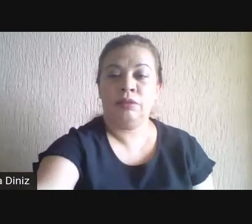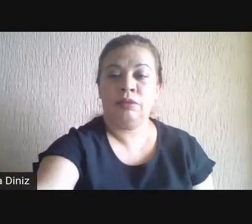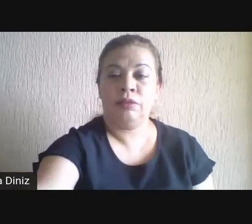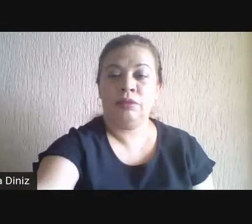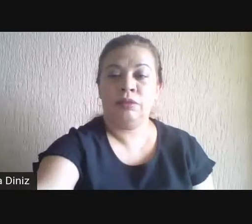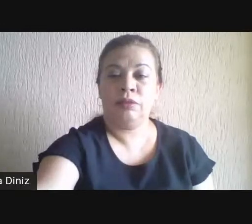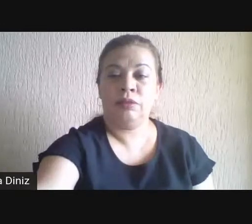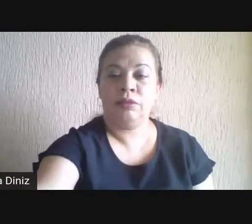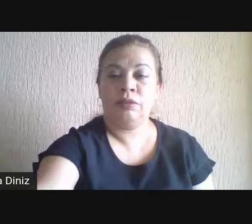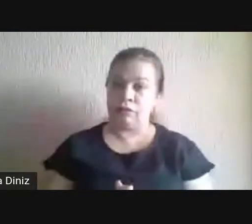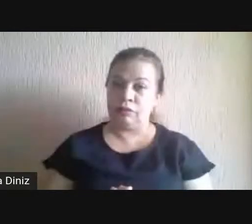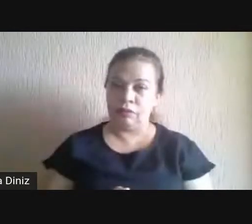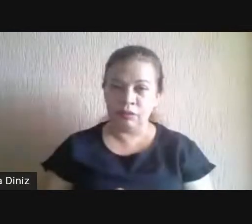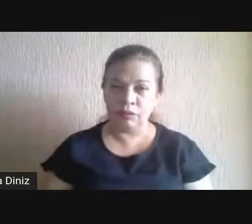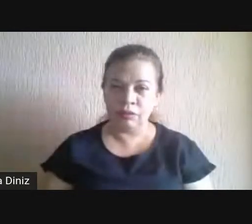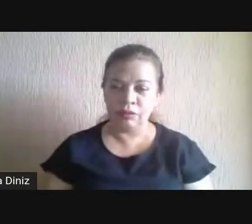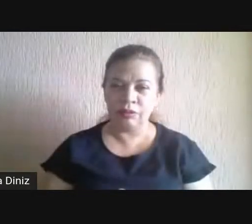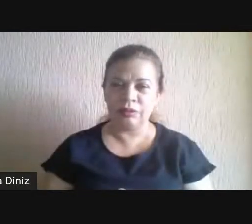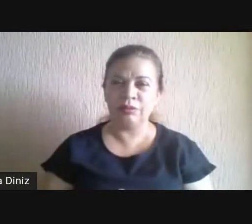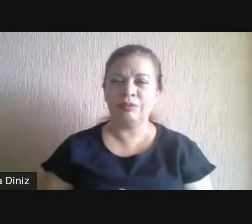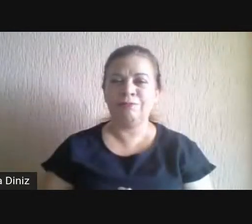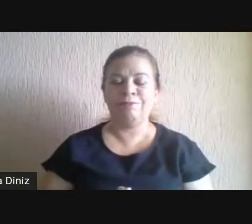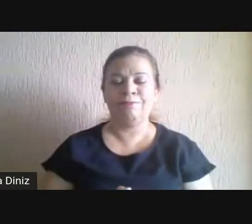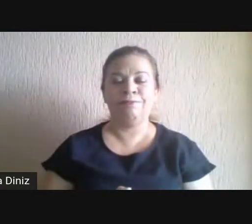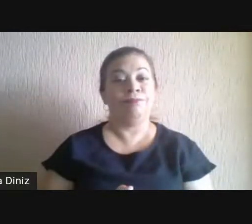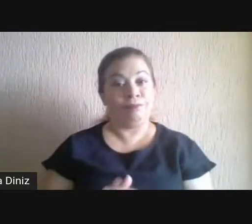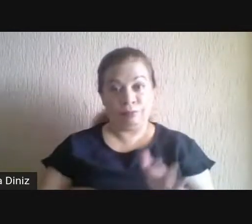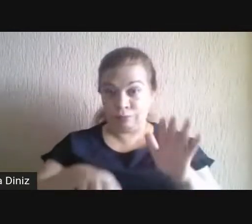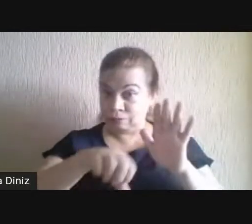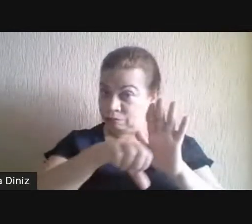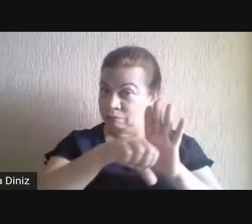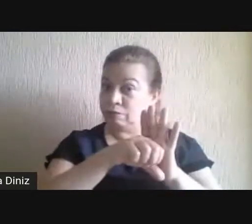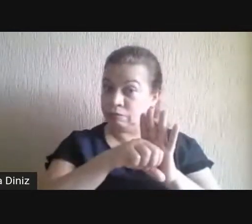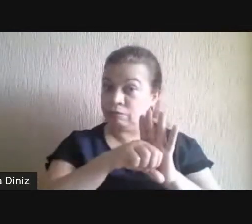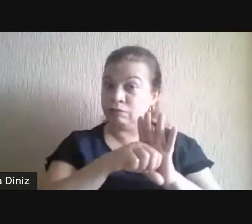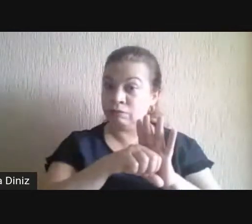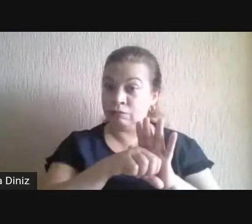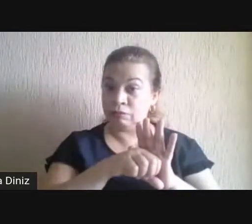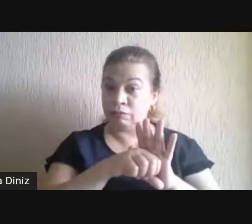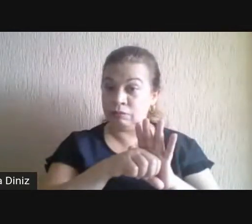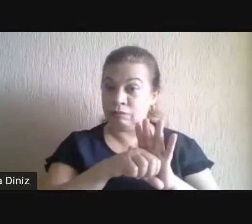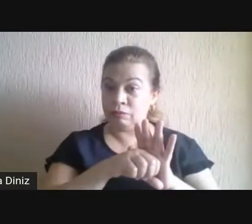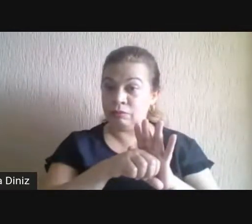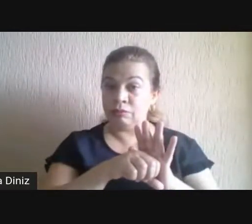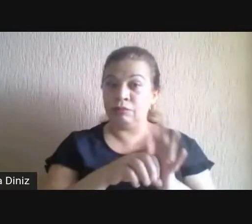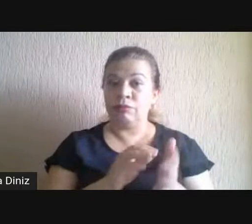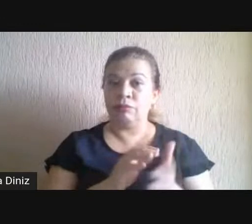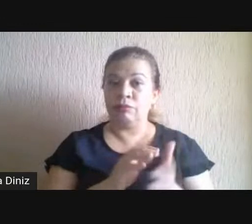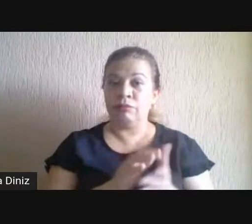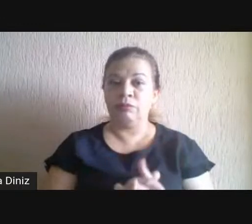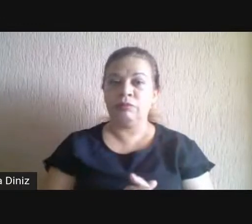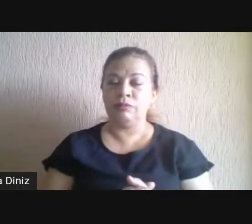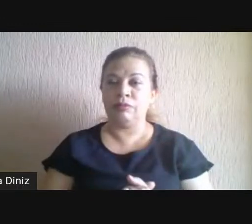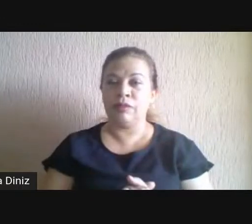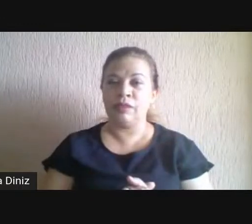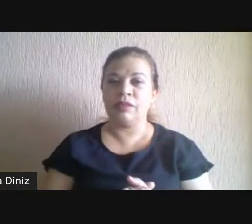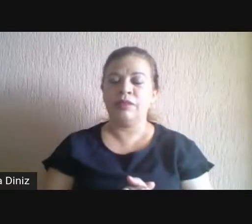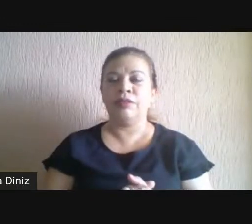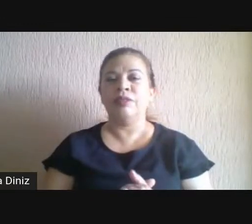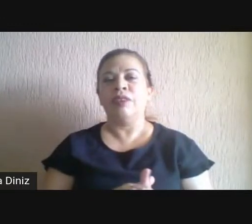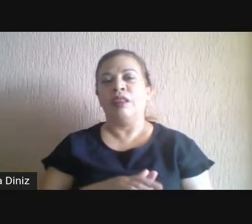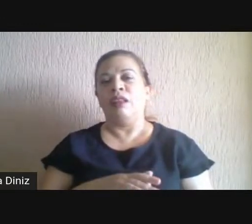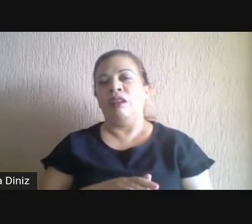diante desse crime, esse verdadeiro genocídio que se abate sobre a população brasileira, e a